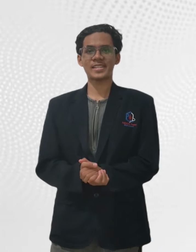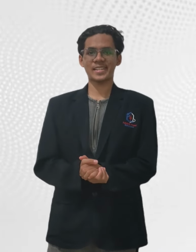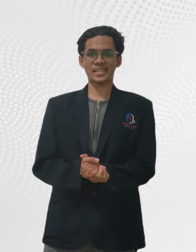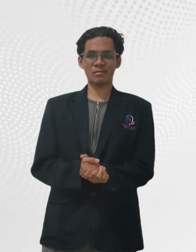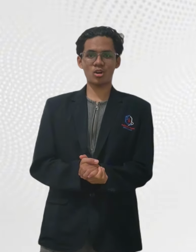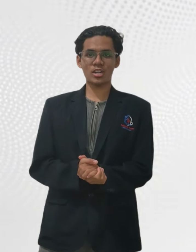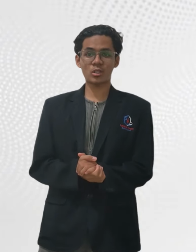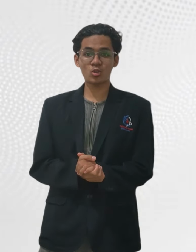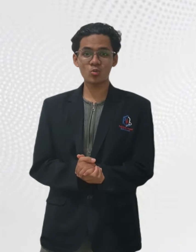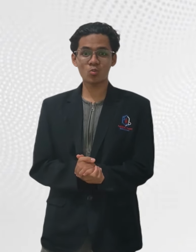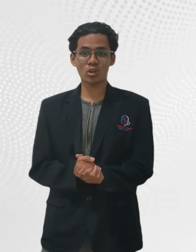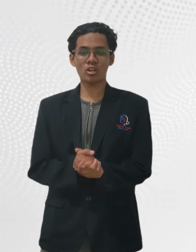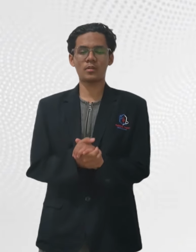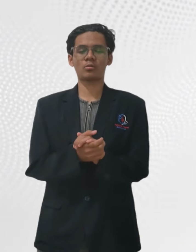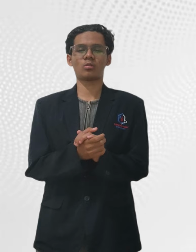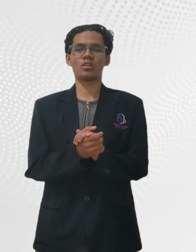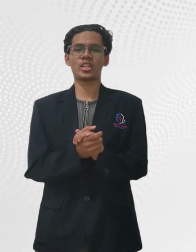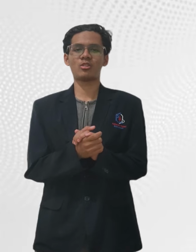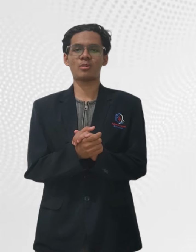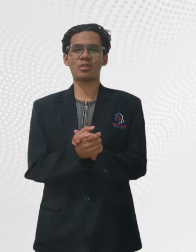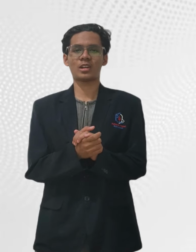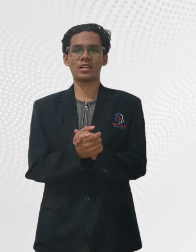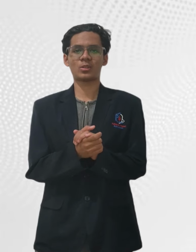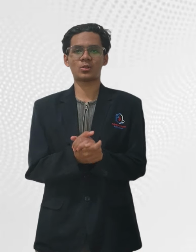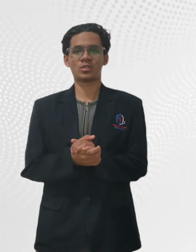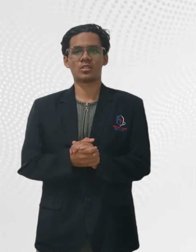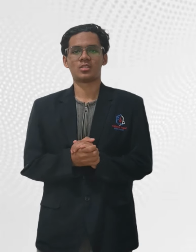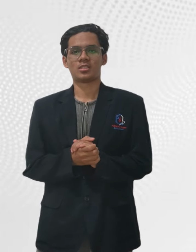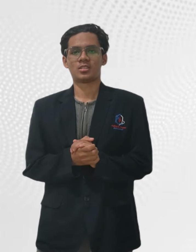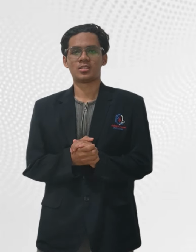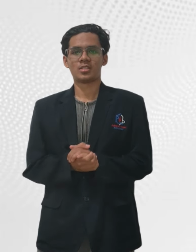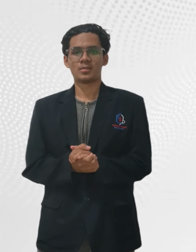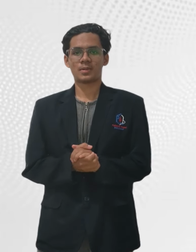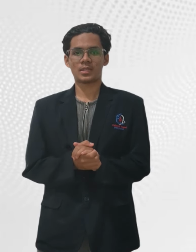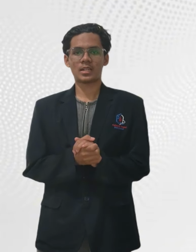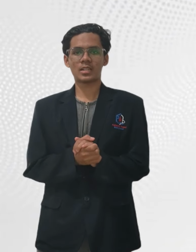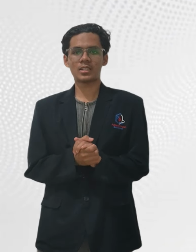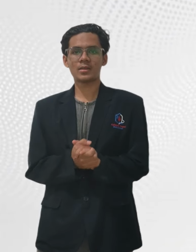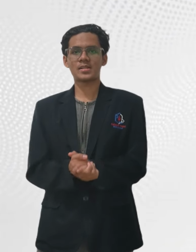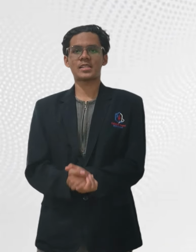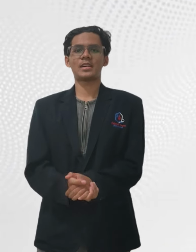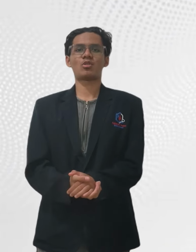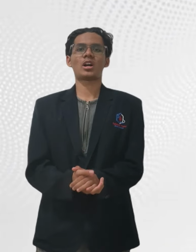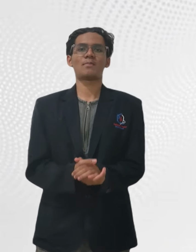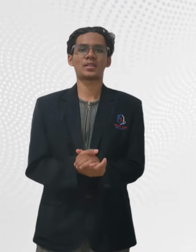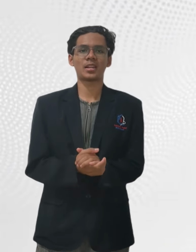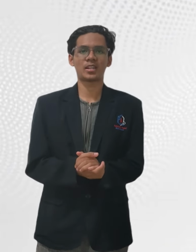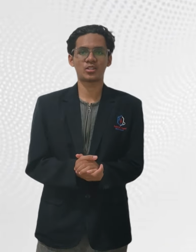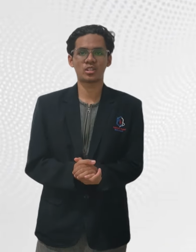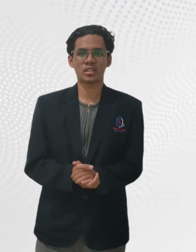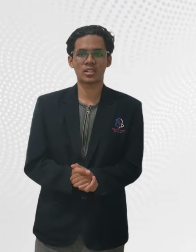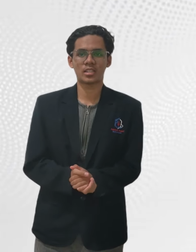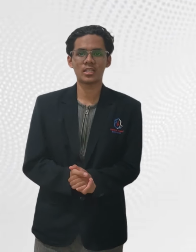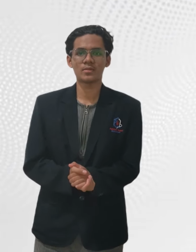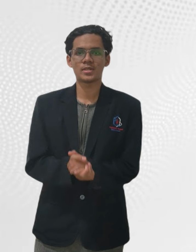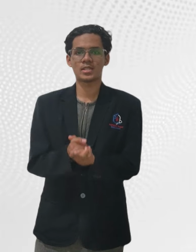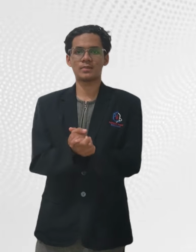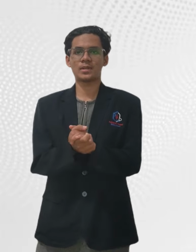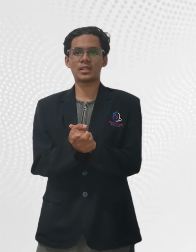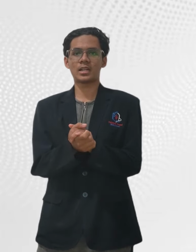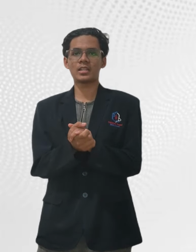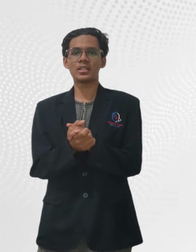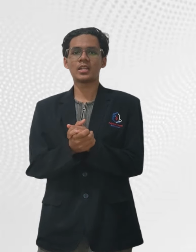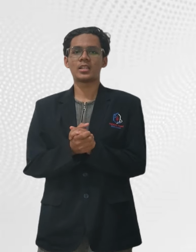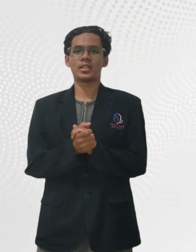Bismillahirrahmanirrahim. Assalamualaikum warahmatullahi wabarakatuh. Perkenalkan, nama saya Muhammad Arif Natakia,